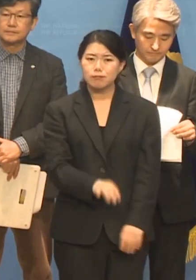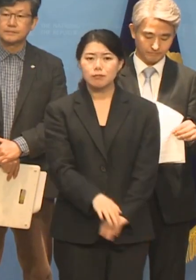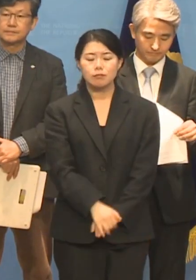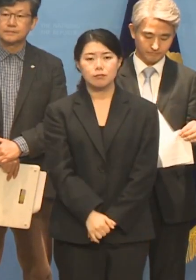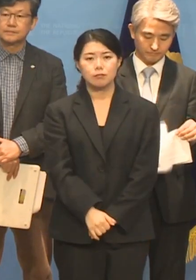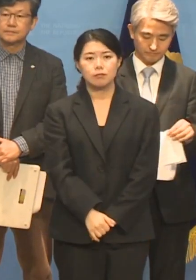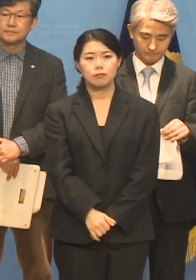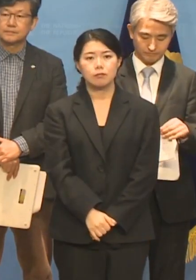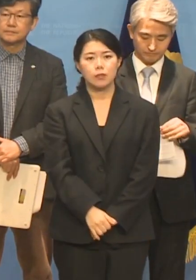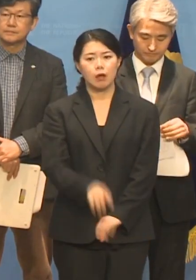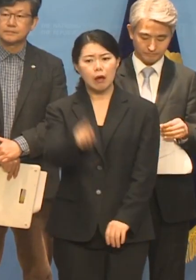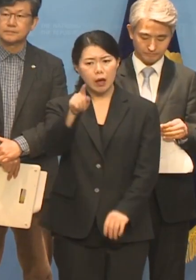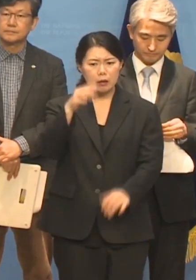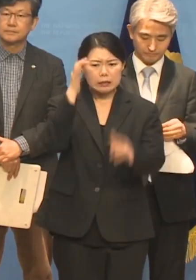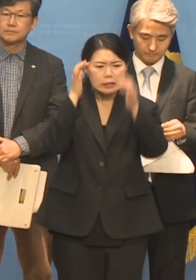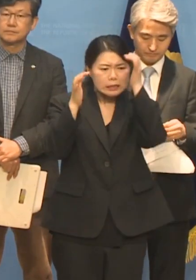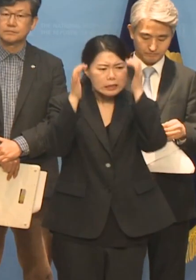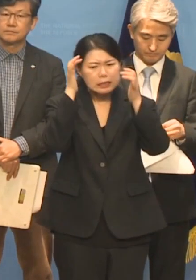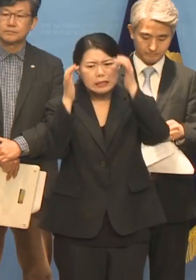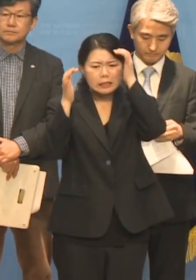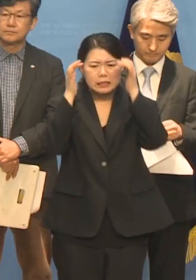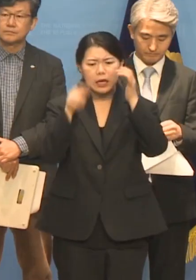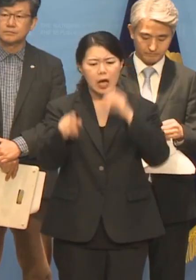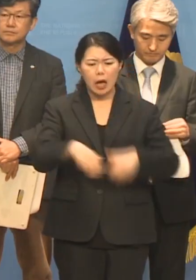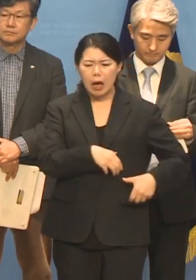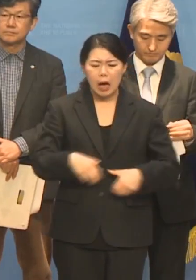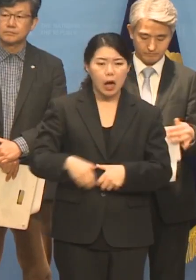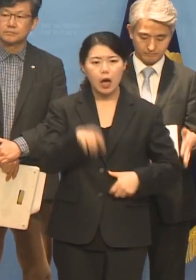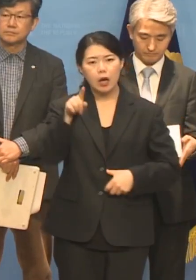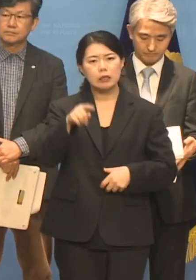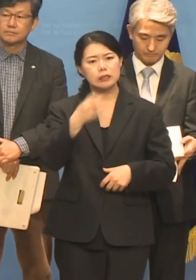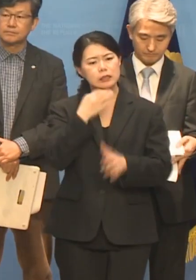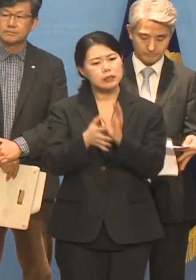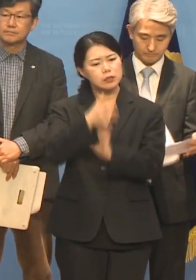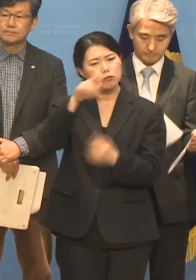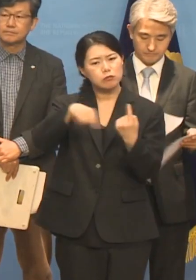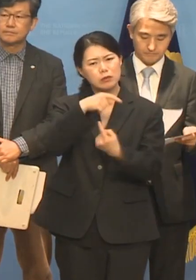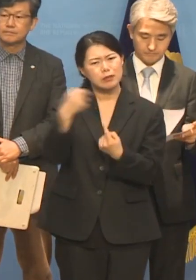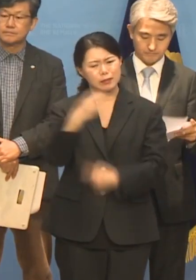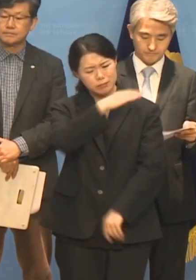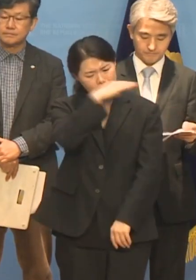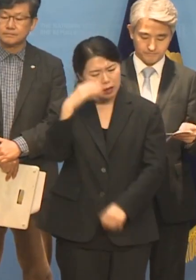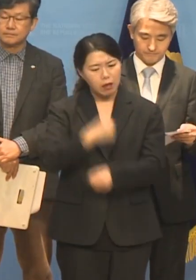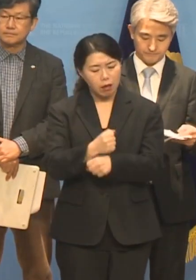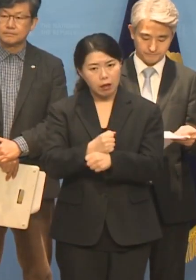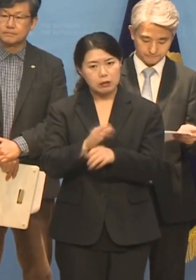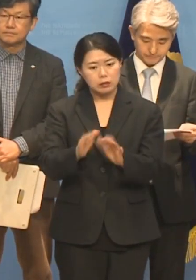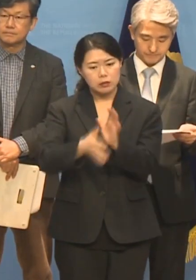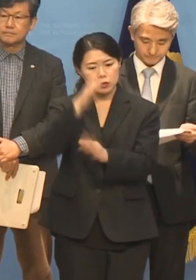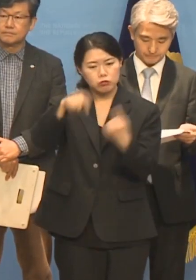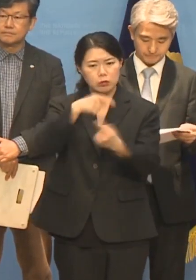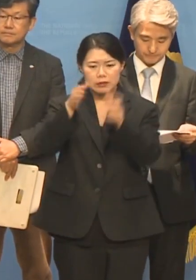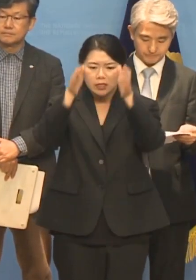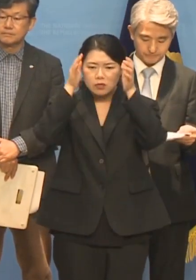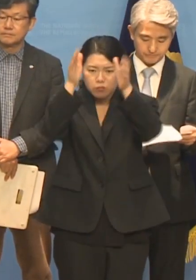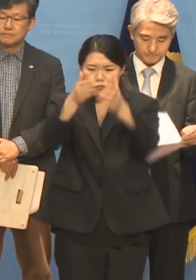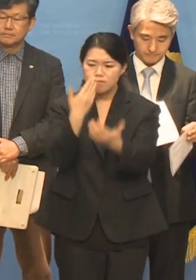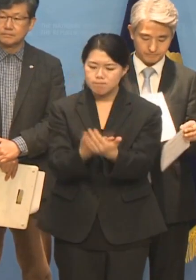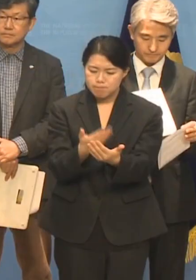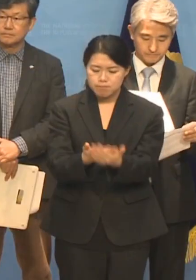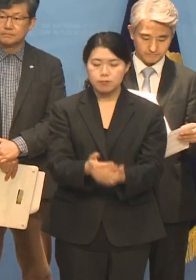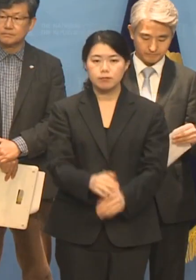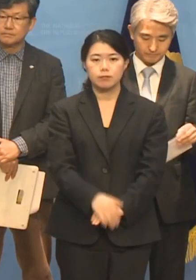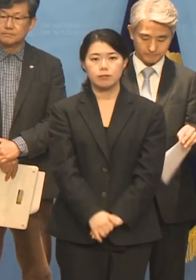있습니다. 오락가락한 서울시정 좀 바로 잡고요. 지금이라도 서울시정에 집중하는 모습을